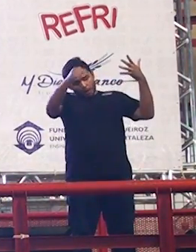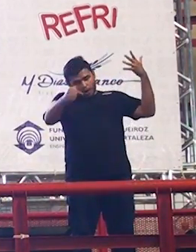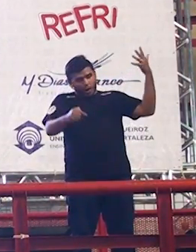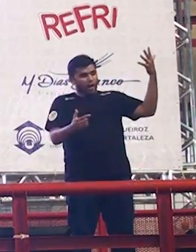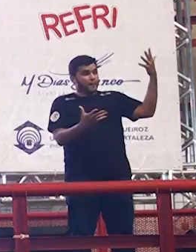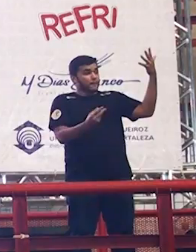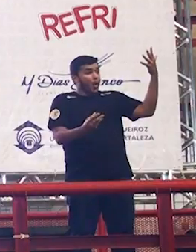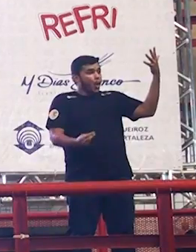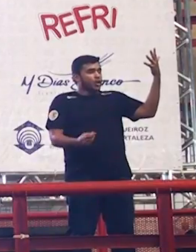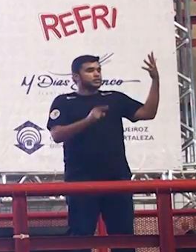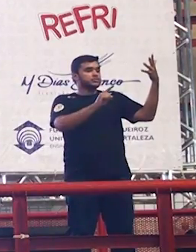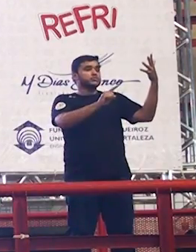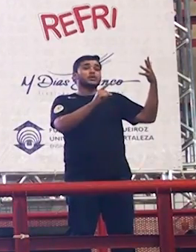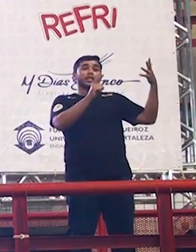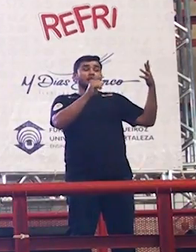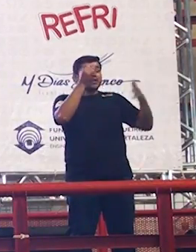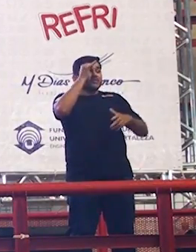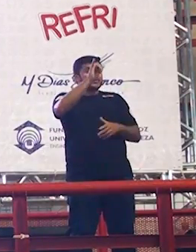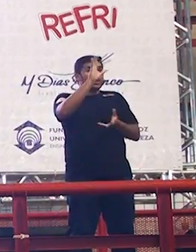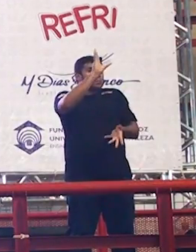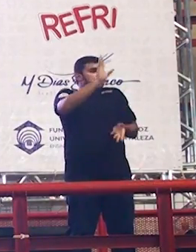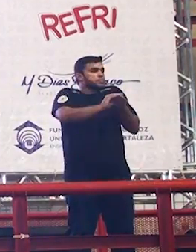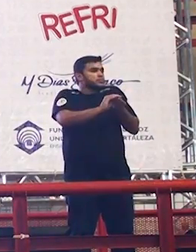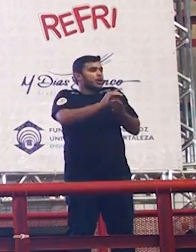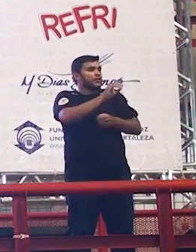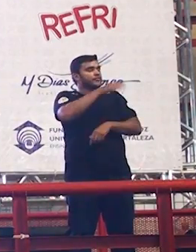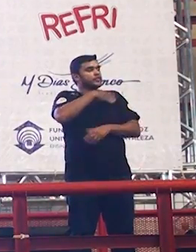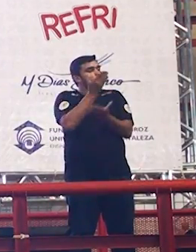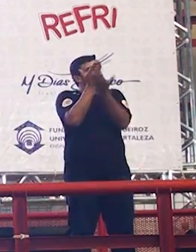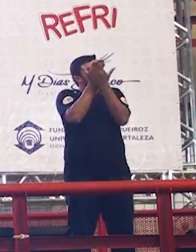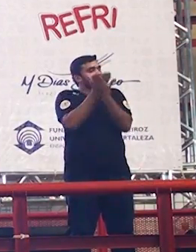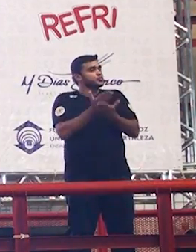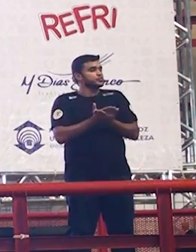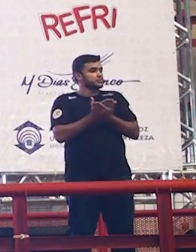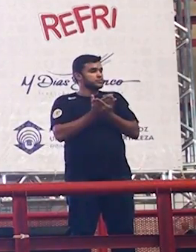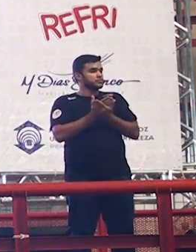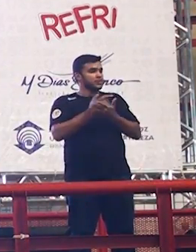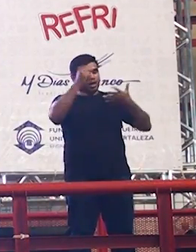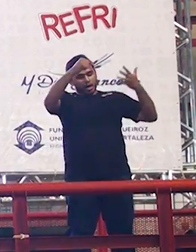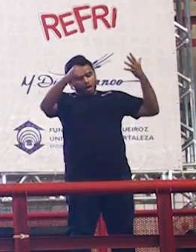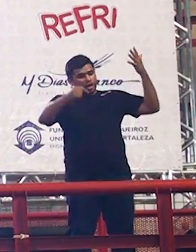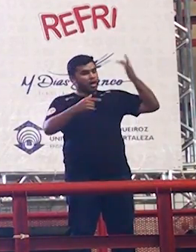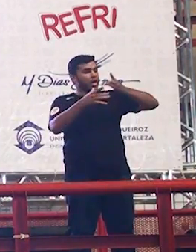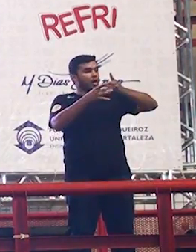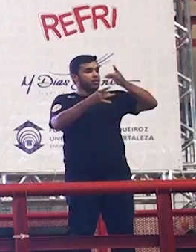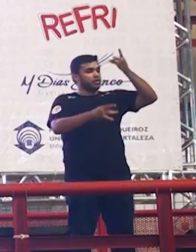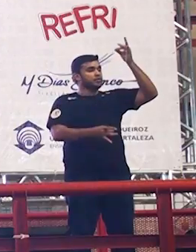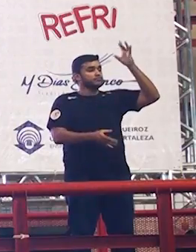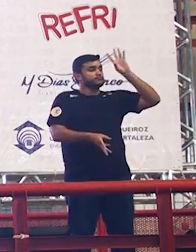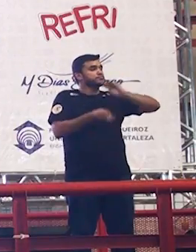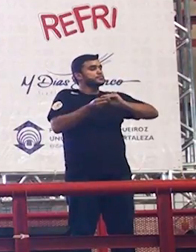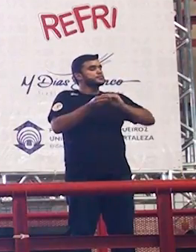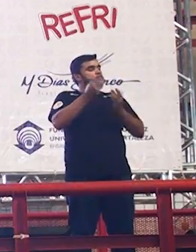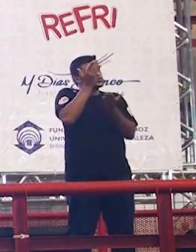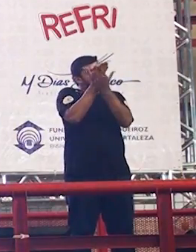Tem 10% do conteúdo, mas que representa 40% a 50% dos vestibulares. Está